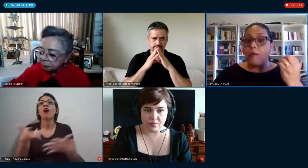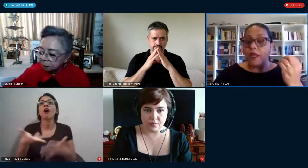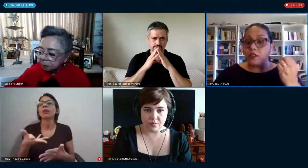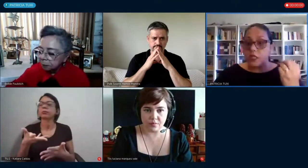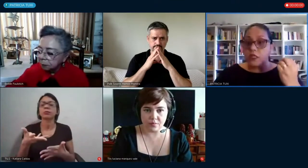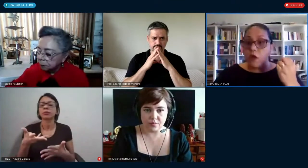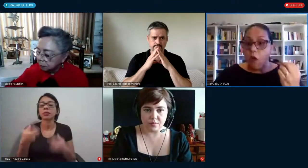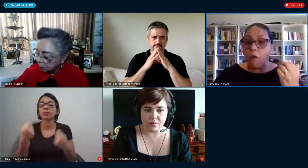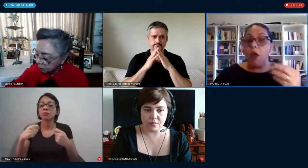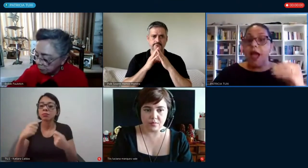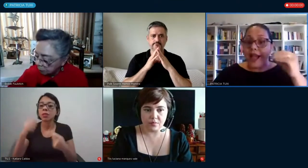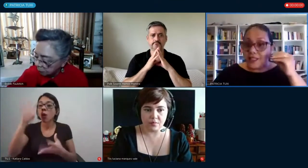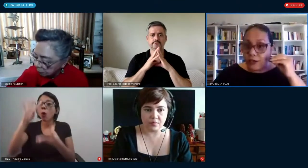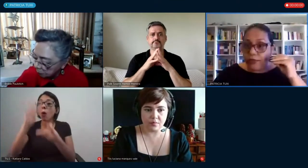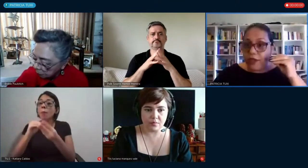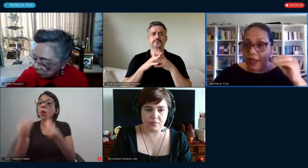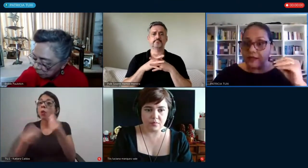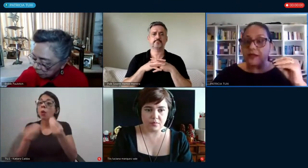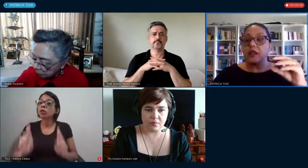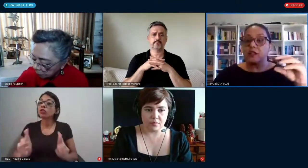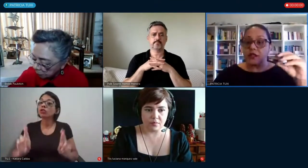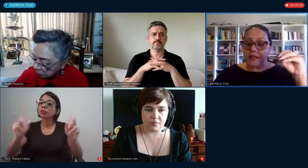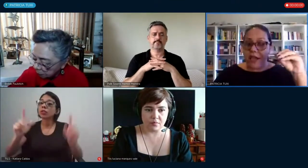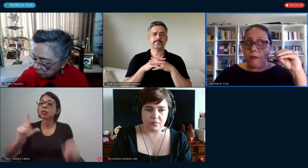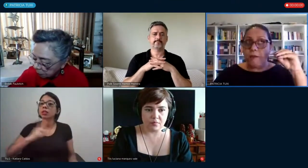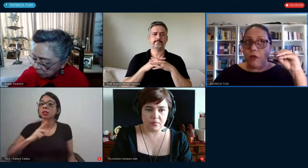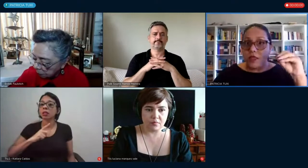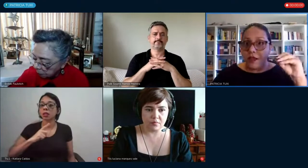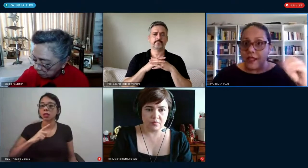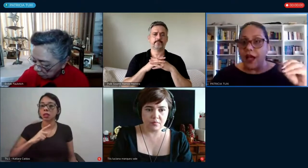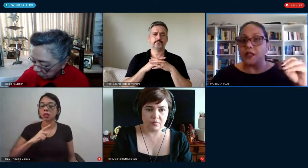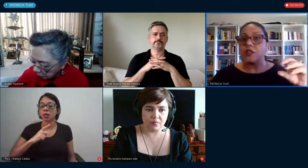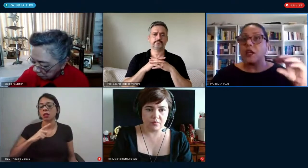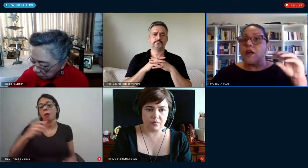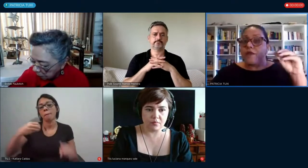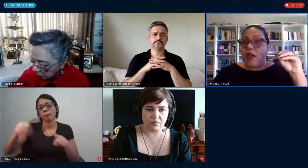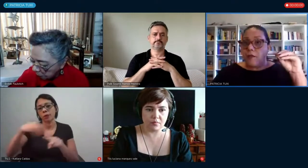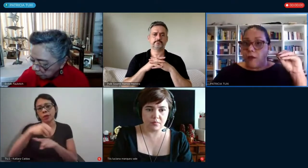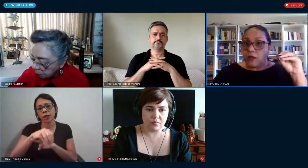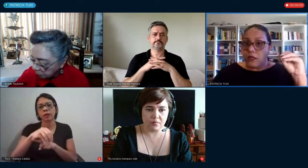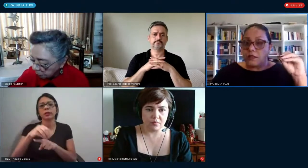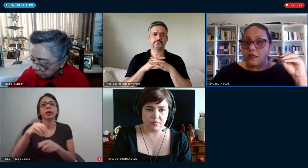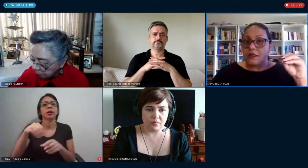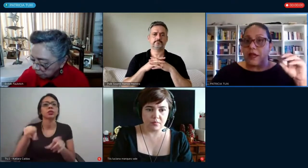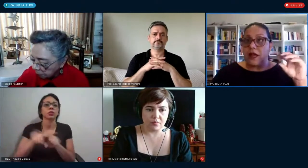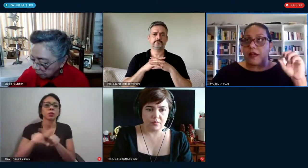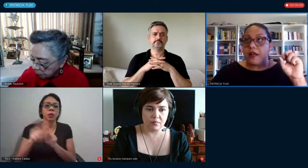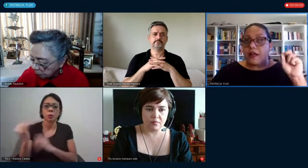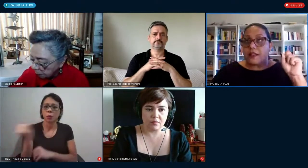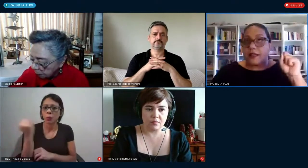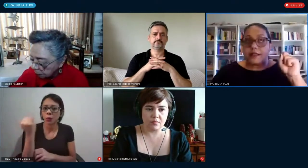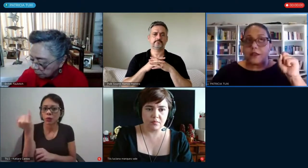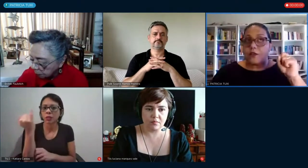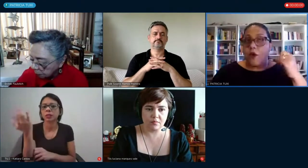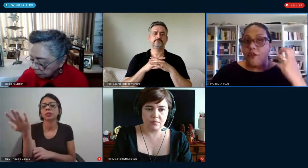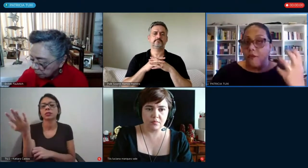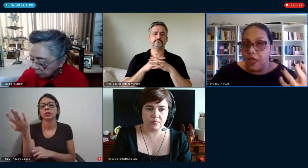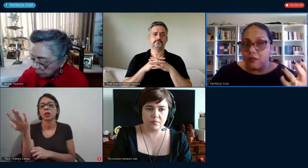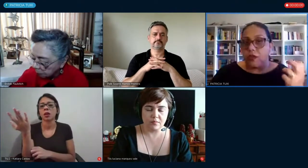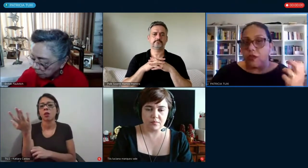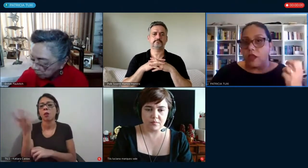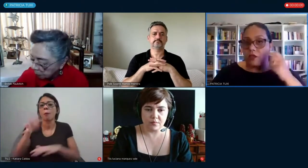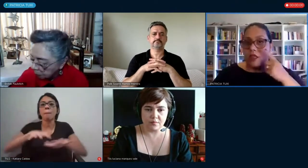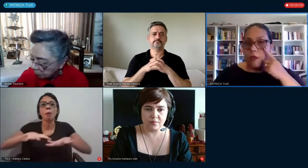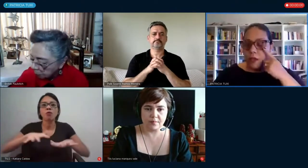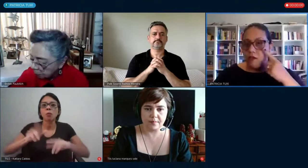ser compreendida como a diferença da modalidade, da importância do